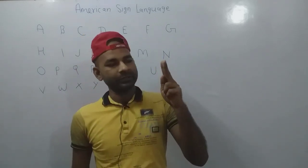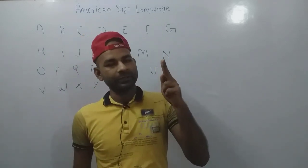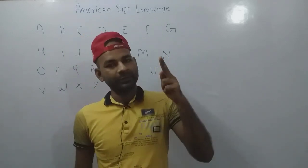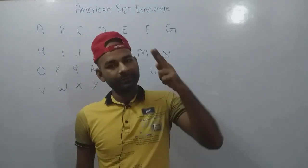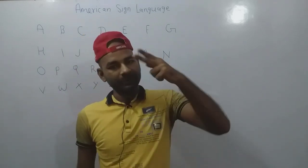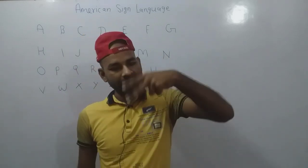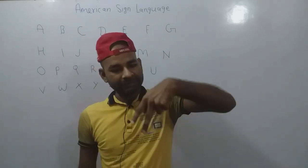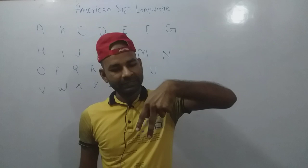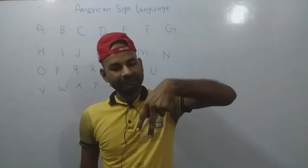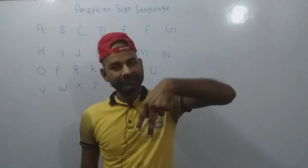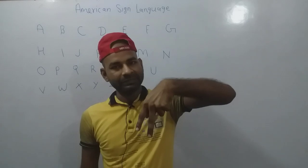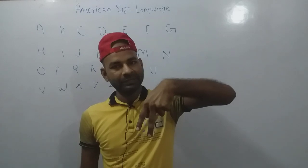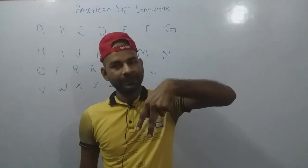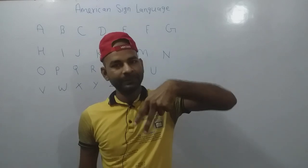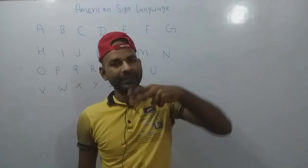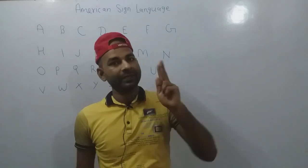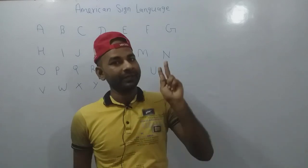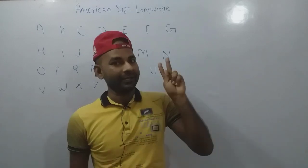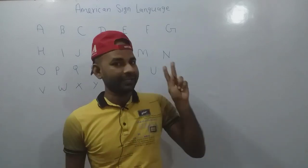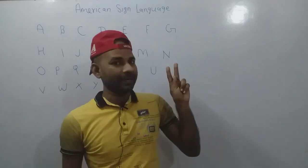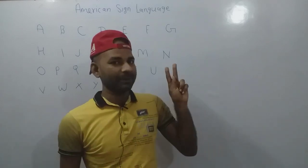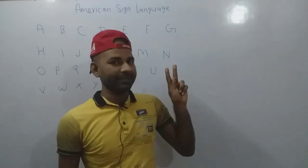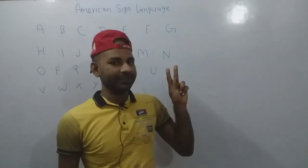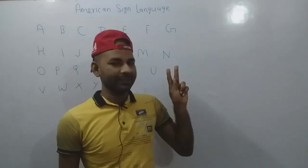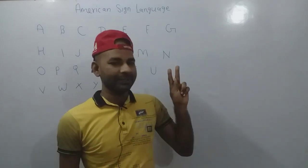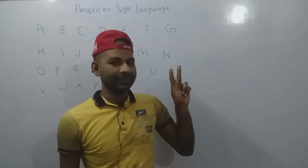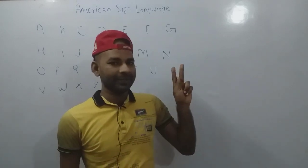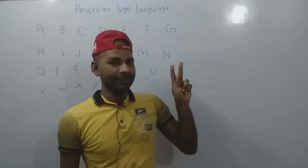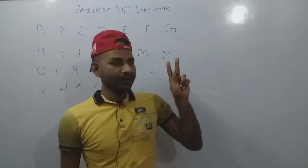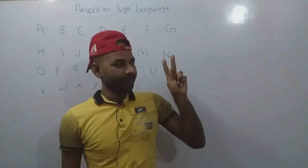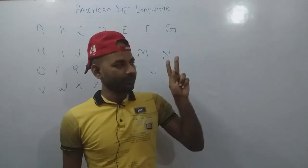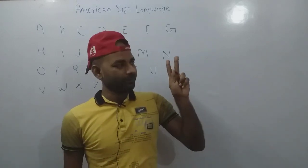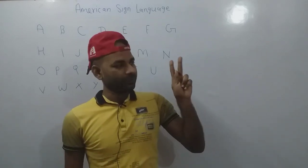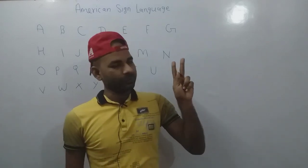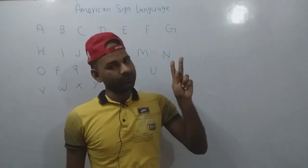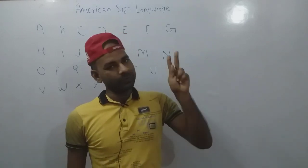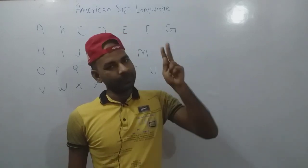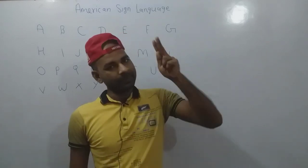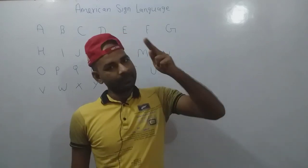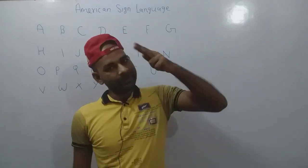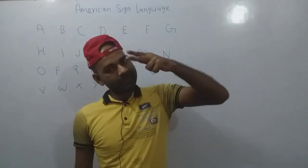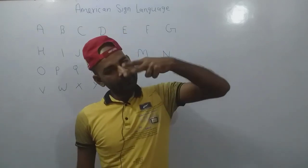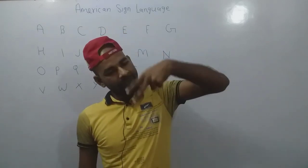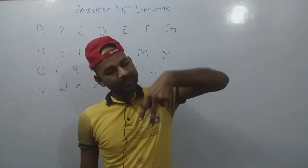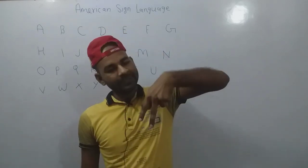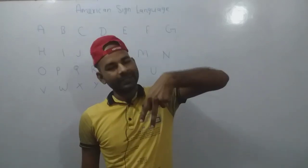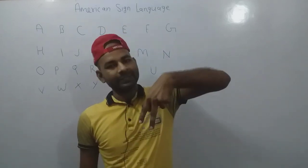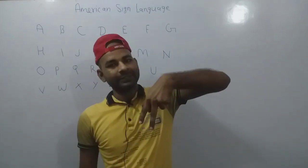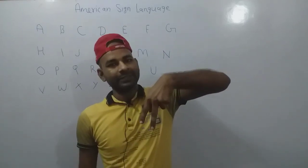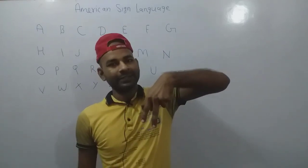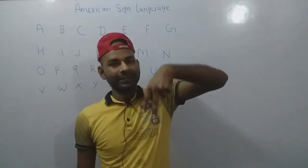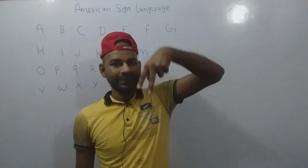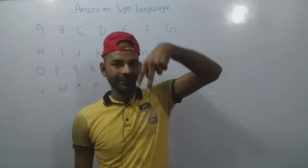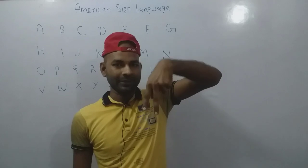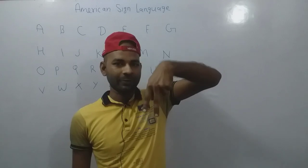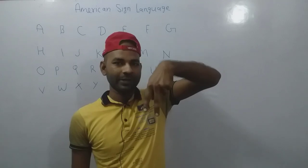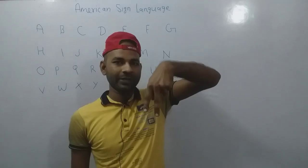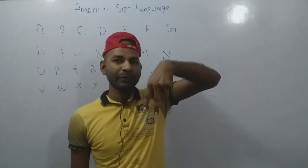दीजिए, मतलब ऐसे कर दीजिए। एक K आपने बनाया था ना, बस उसी को आप ऐसे कर दीजिए, ये हो गया